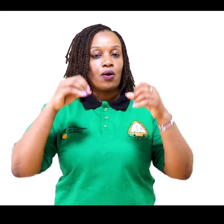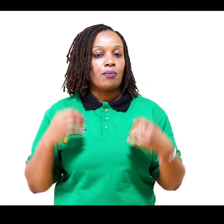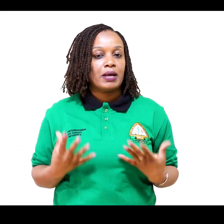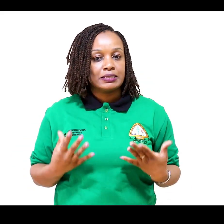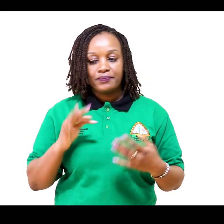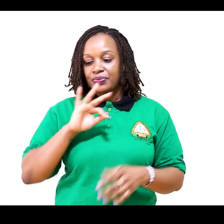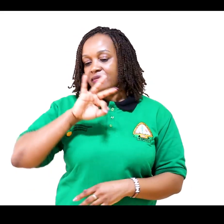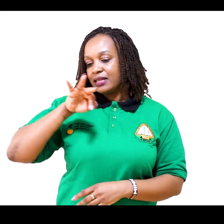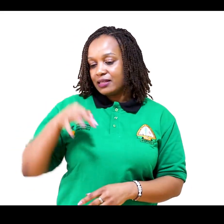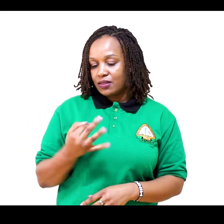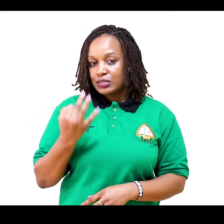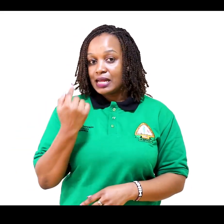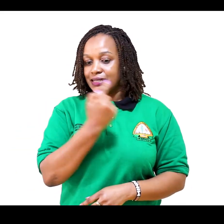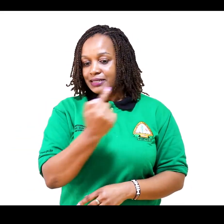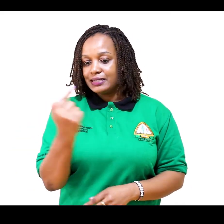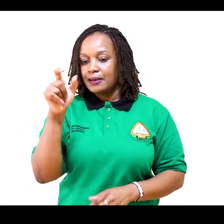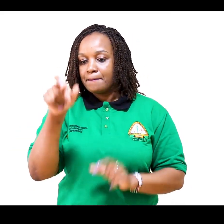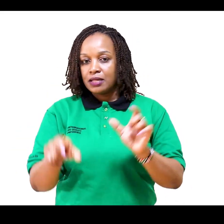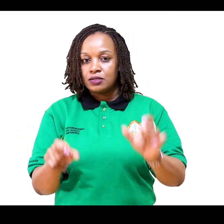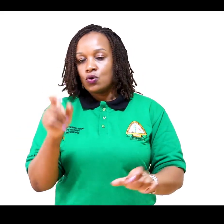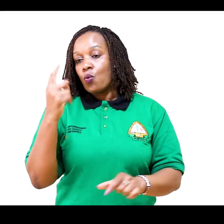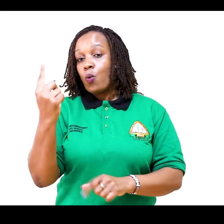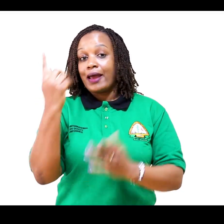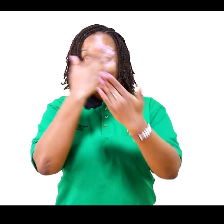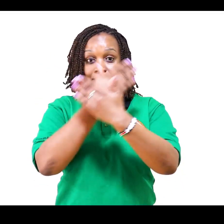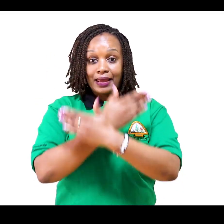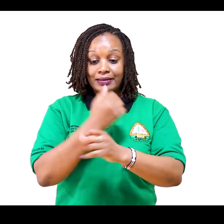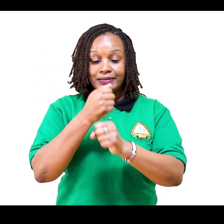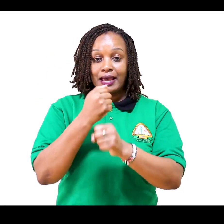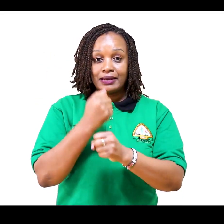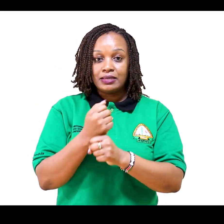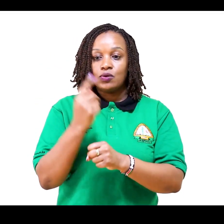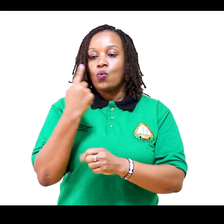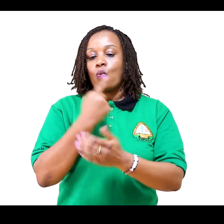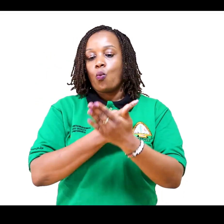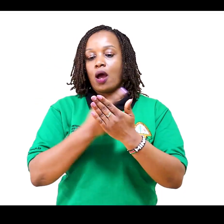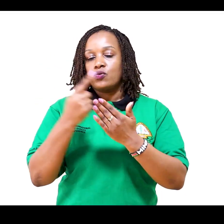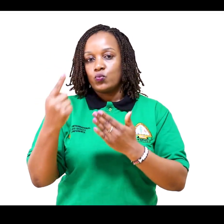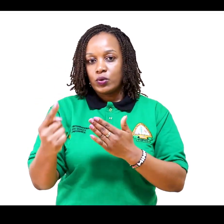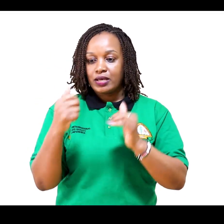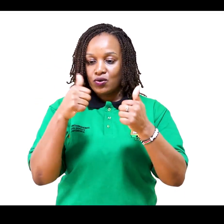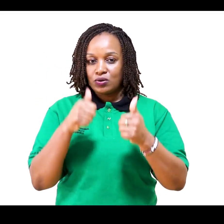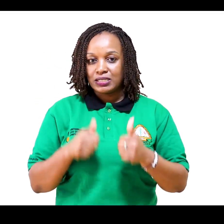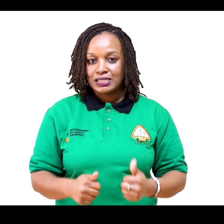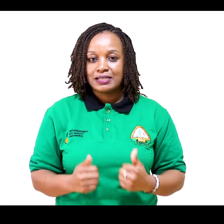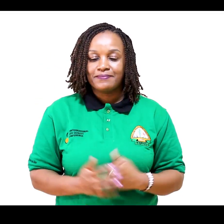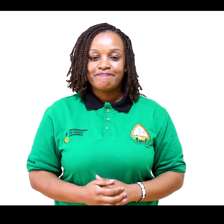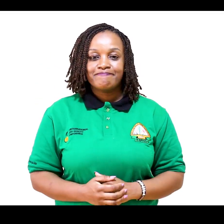shilingi 3,000 kwa kila mtu kwa siku na hufanyika ndani ya wiki moja baada ya ankara.